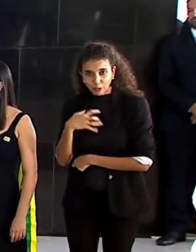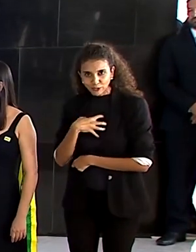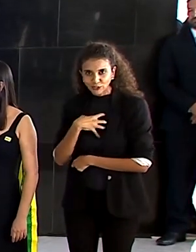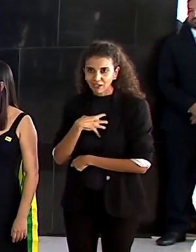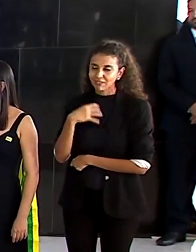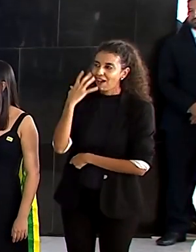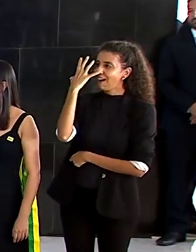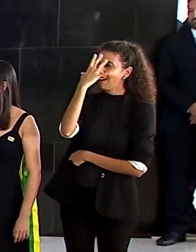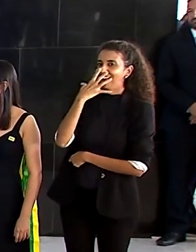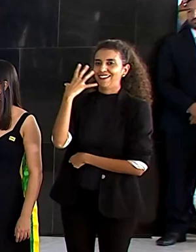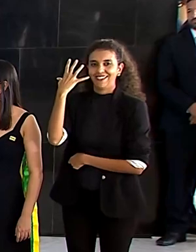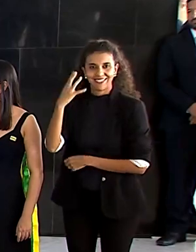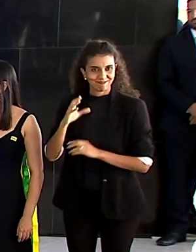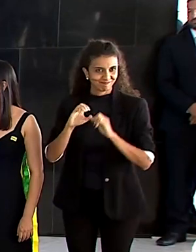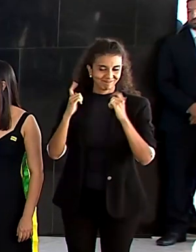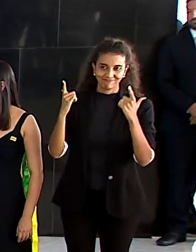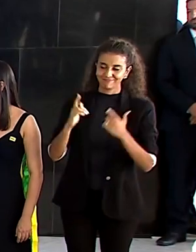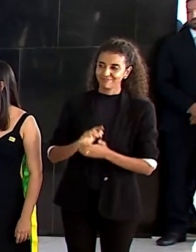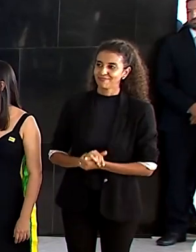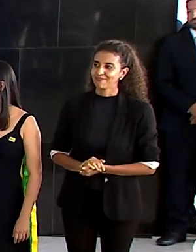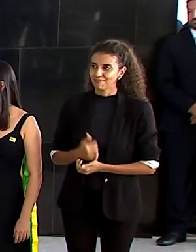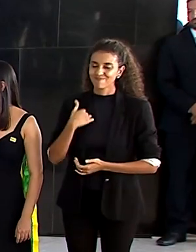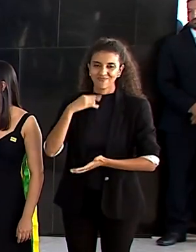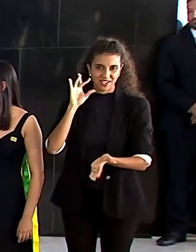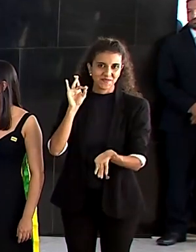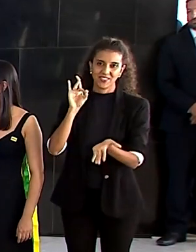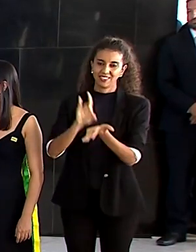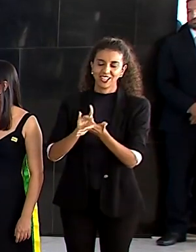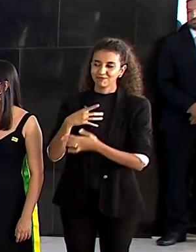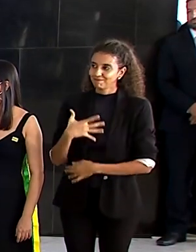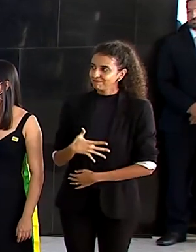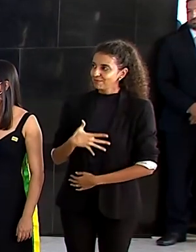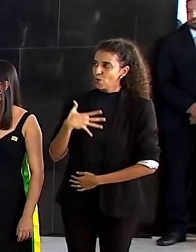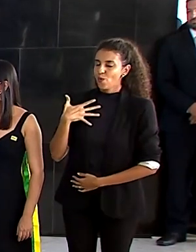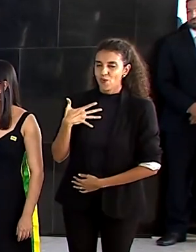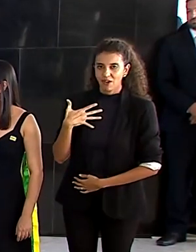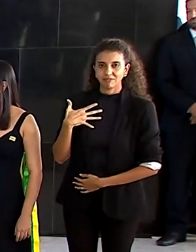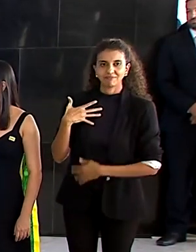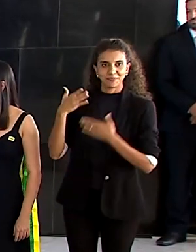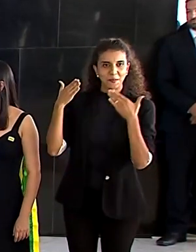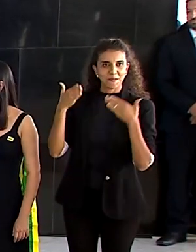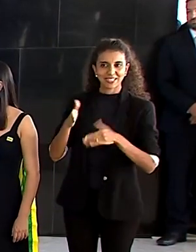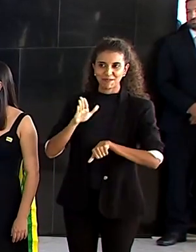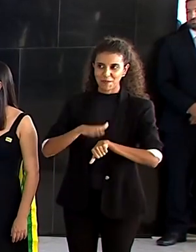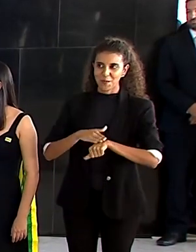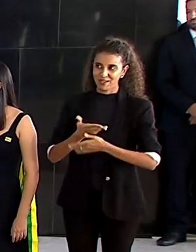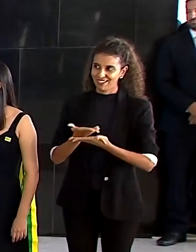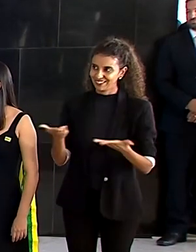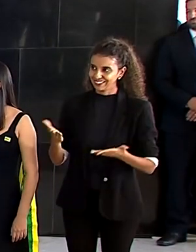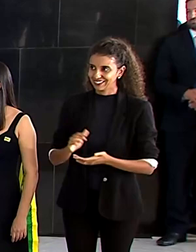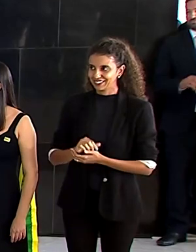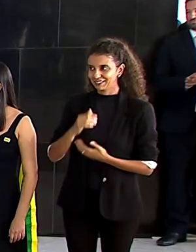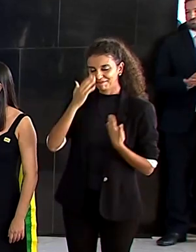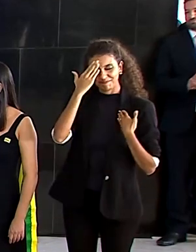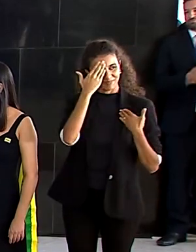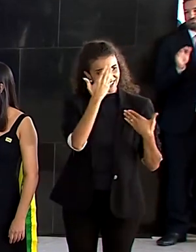não se apaixonar. Então, realmente, assim, é uma poder participar desse momento.